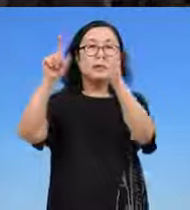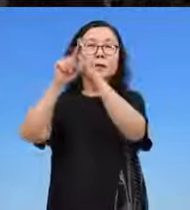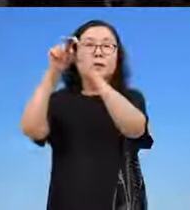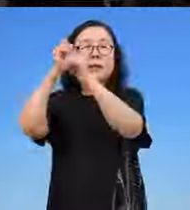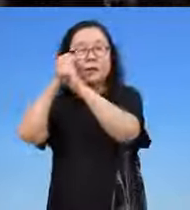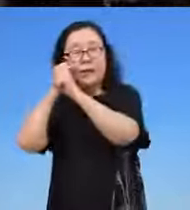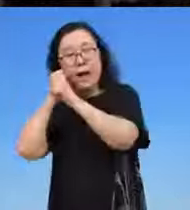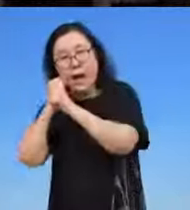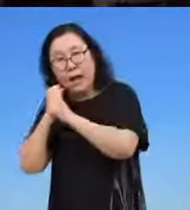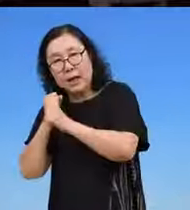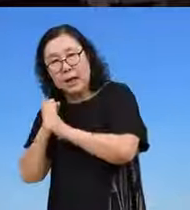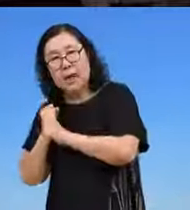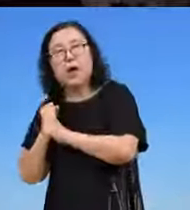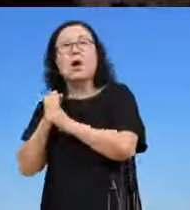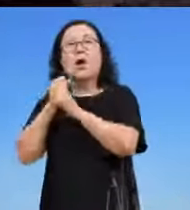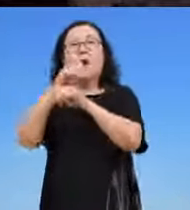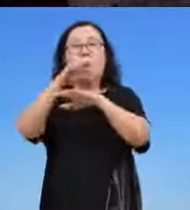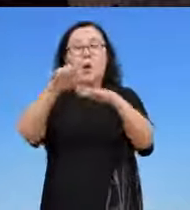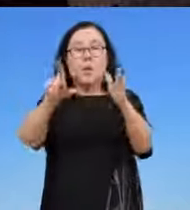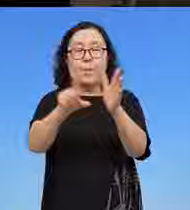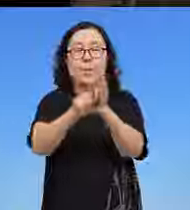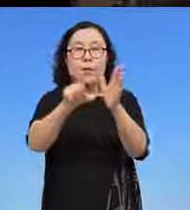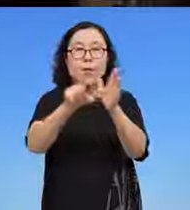주의 말씀 의지하여